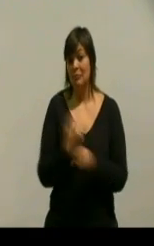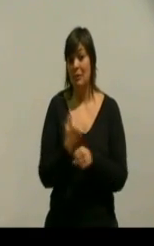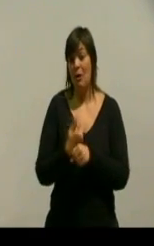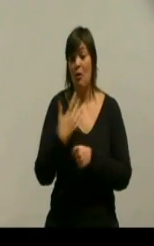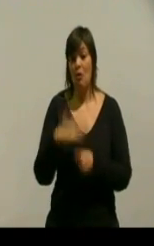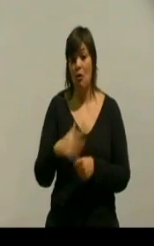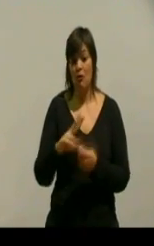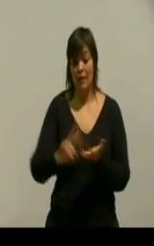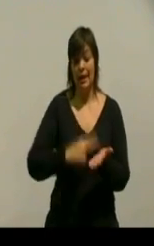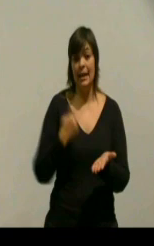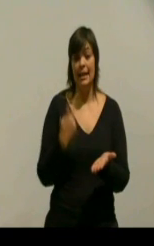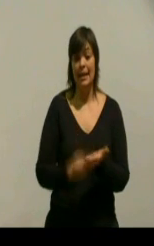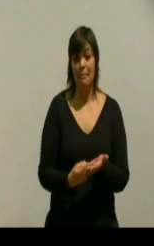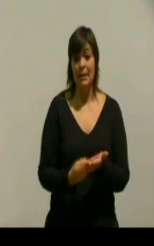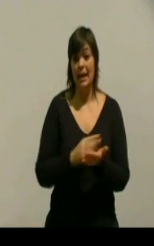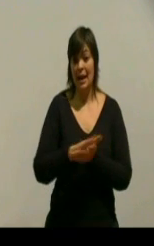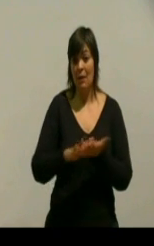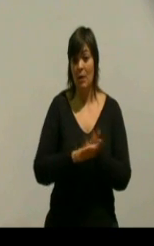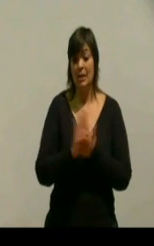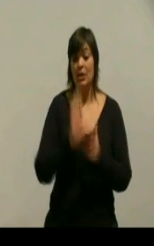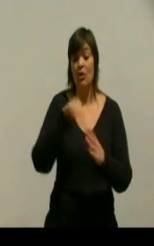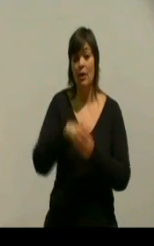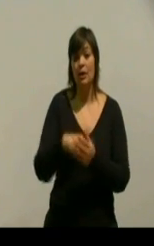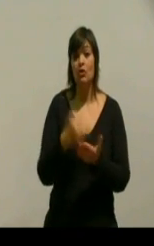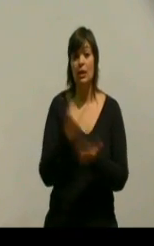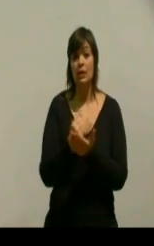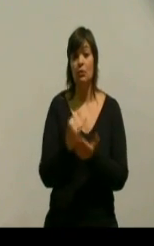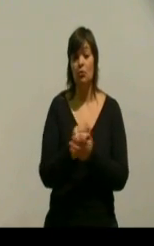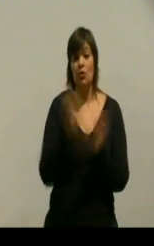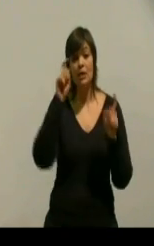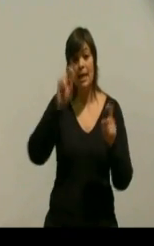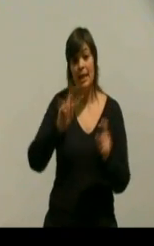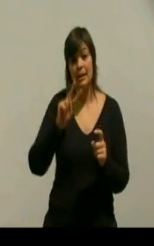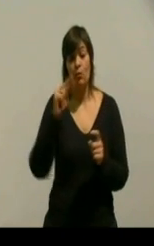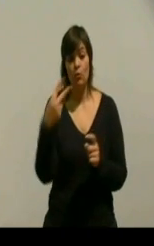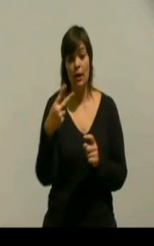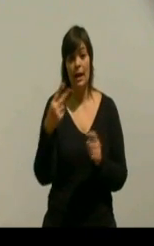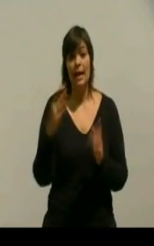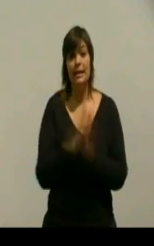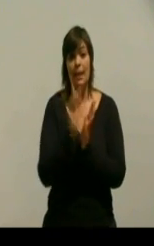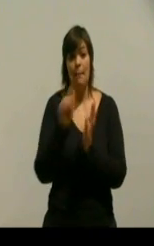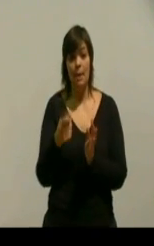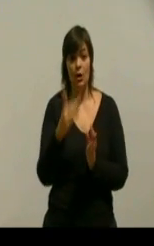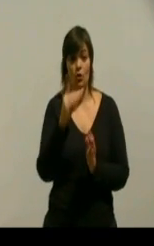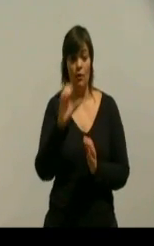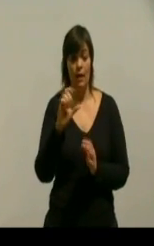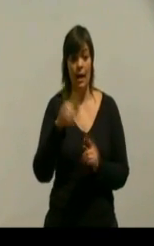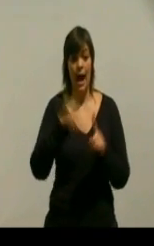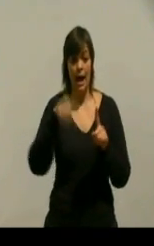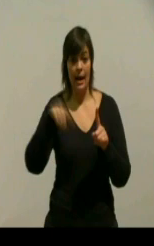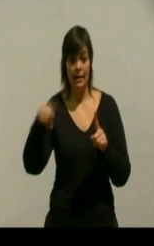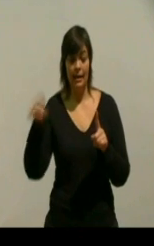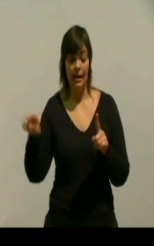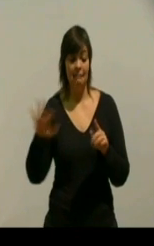superior en interpretación de la lengua de signos en el Instituto de Enseñanza Secundaria San Pedro de Alcántara. Y hasta aquí os puedo